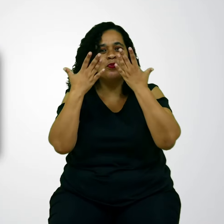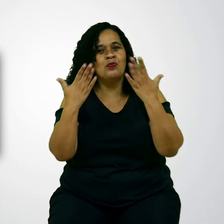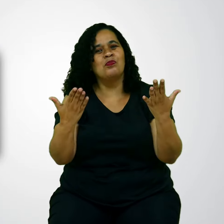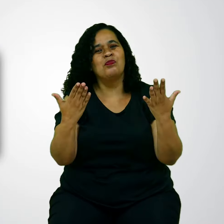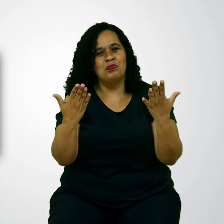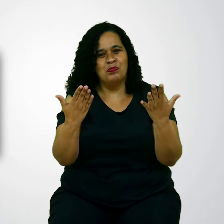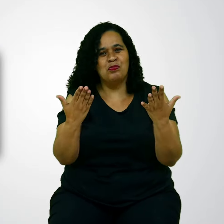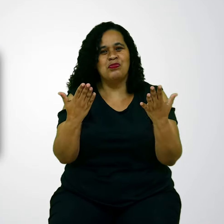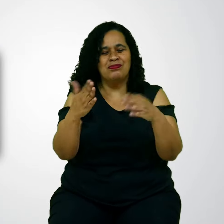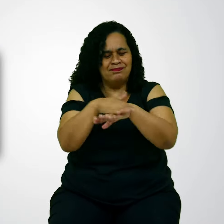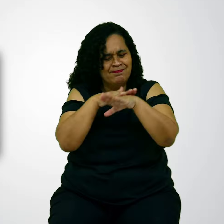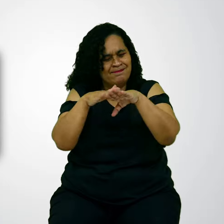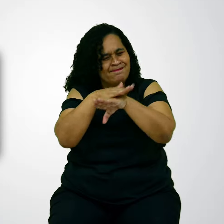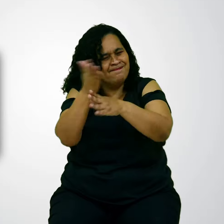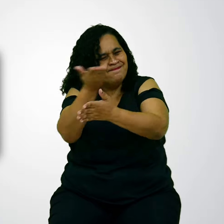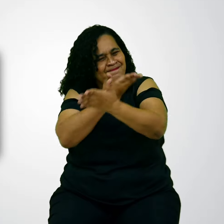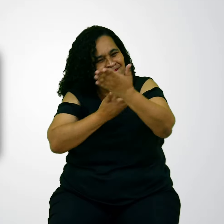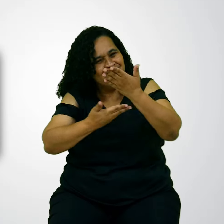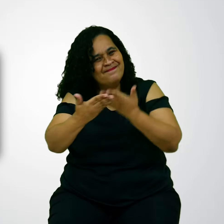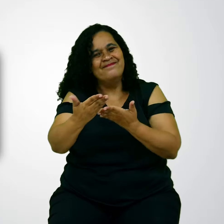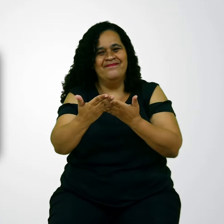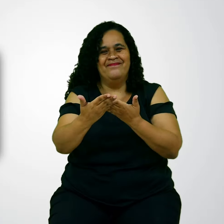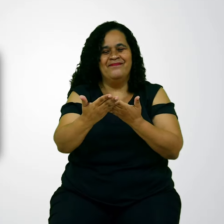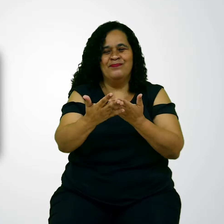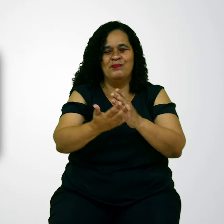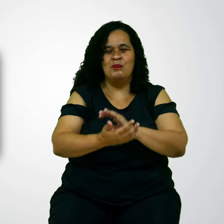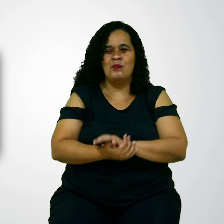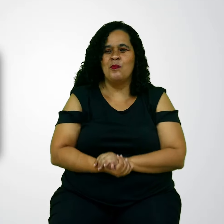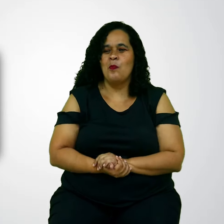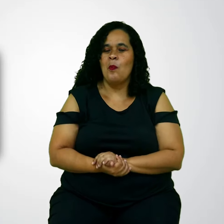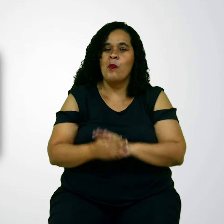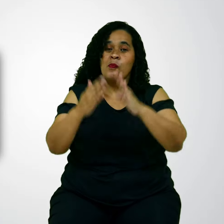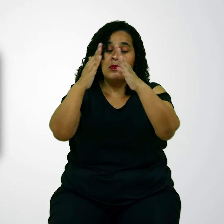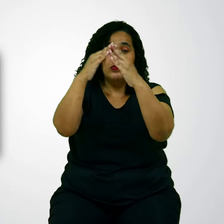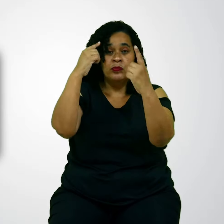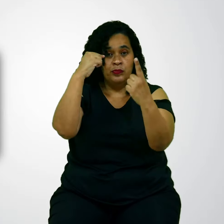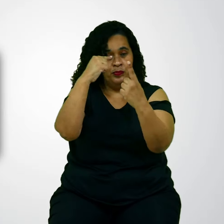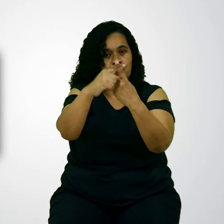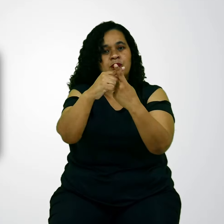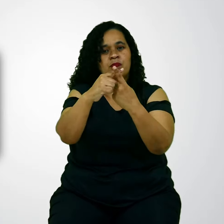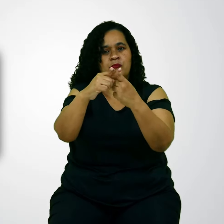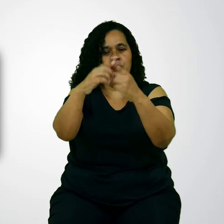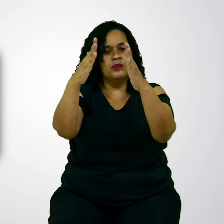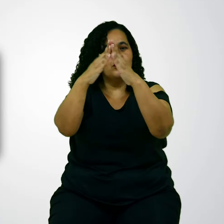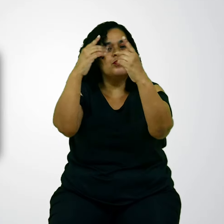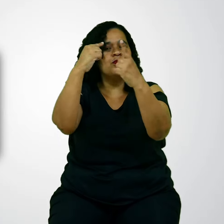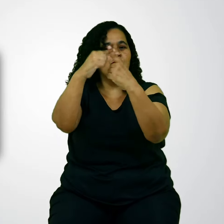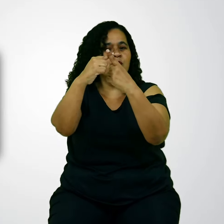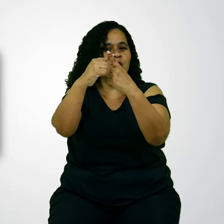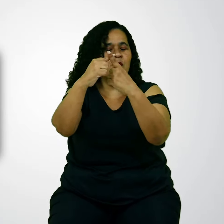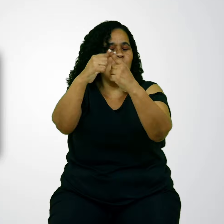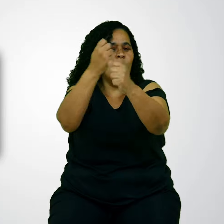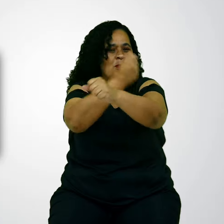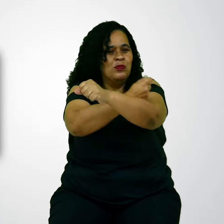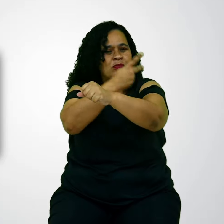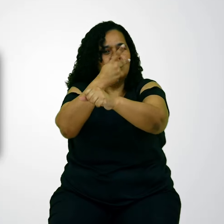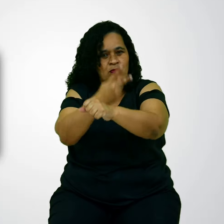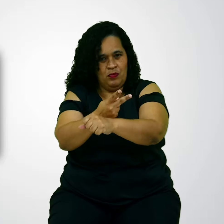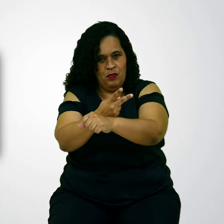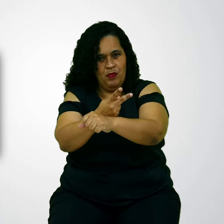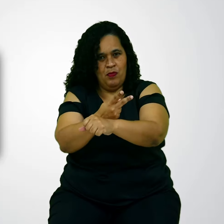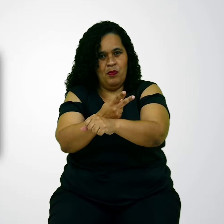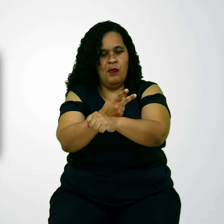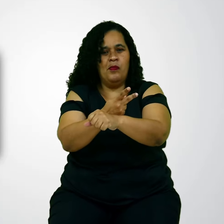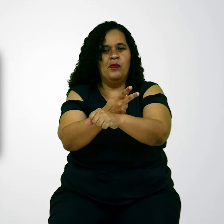bom. Joia. A igreja Adventista da Promessa, a igreja que o senhor dirige aí, que o